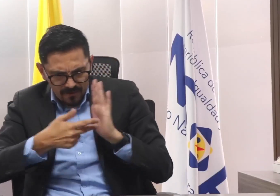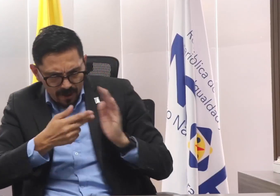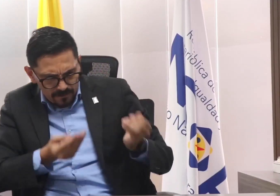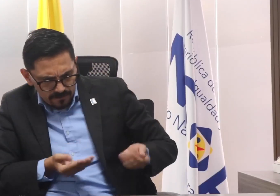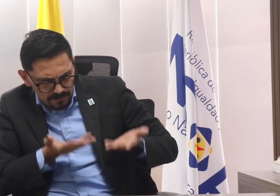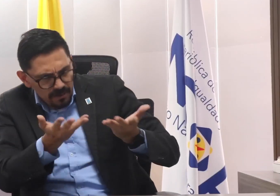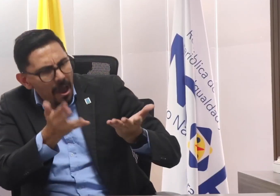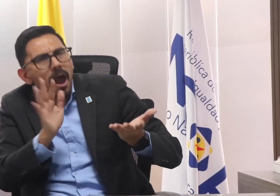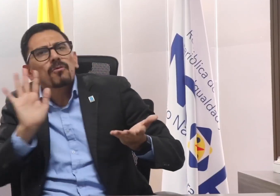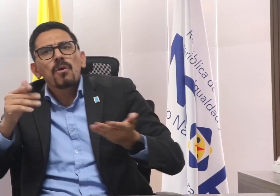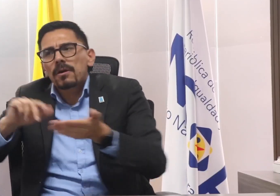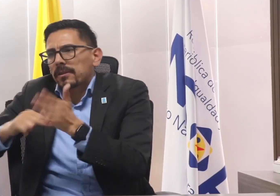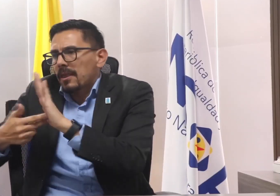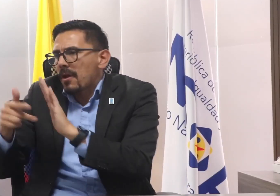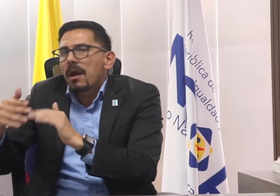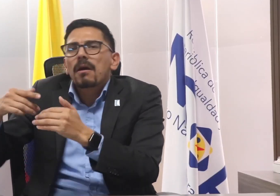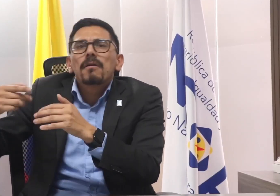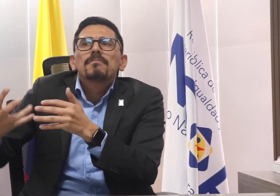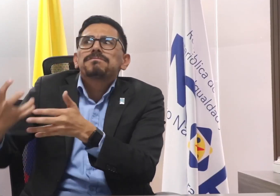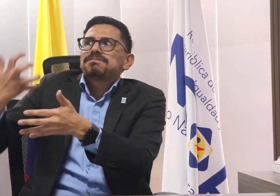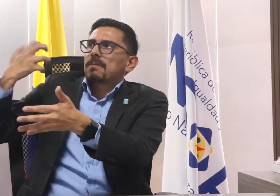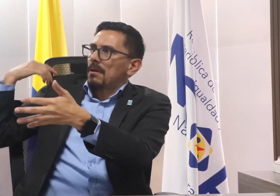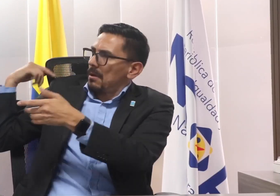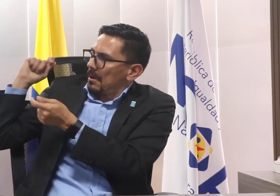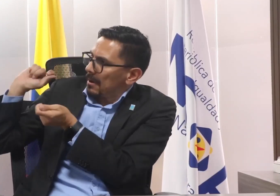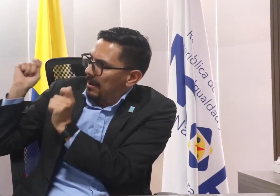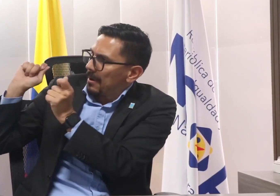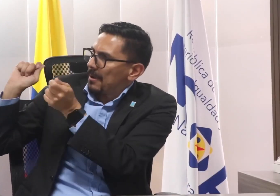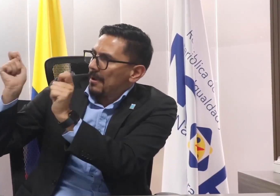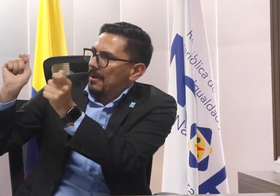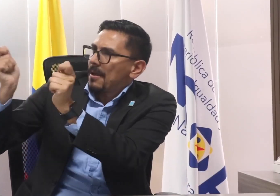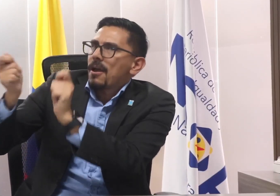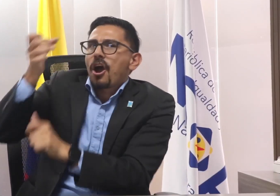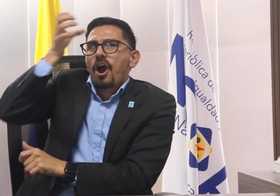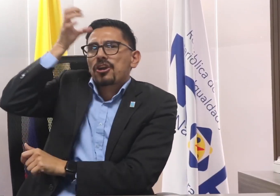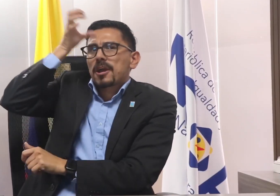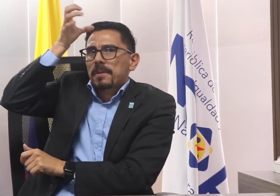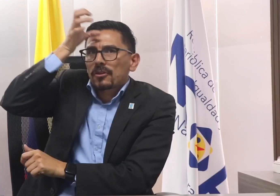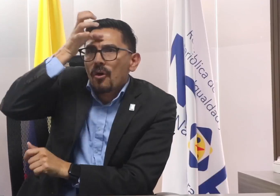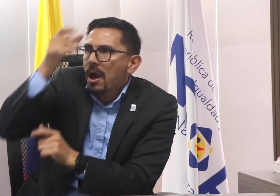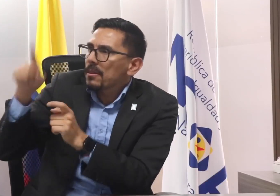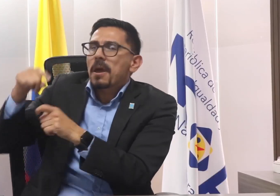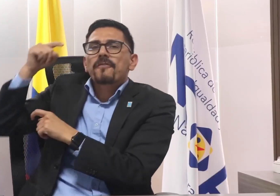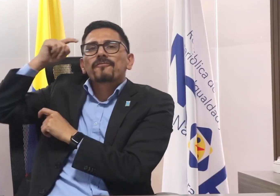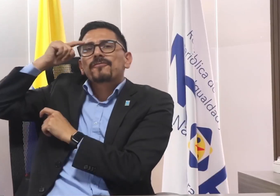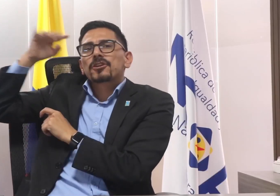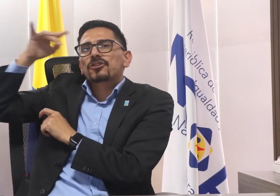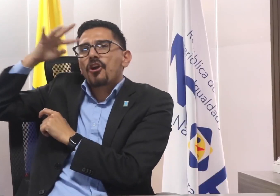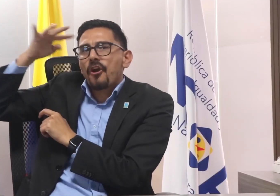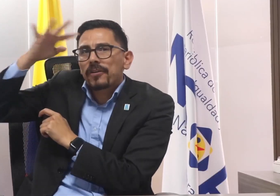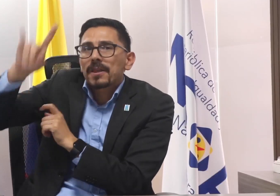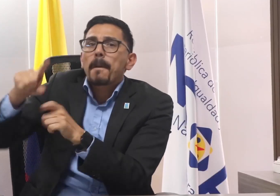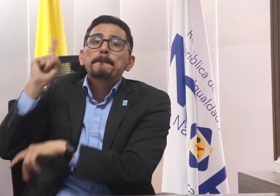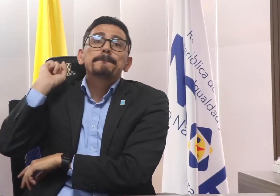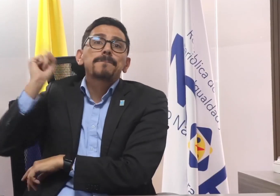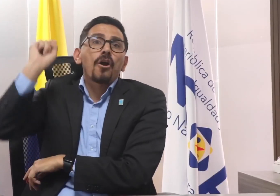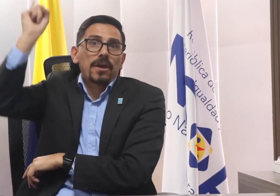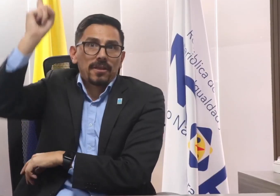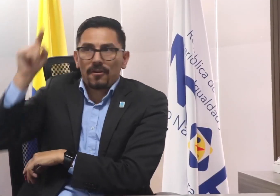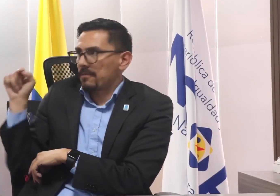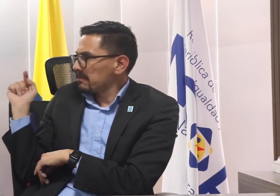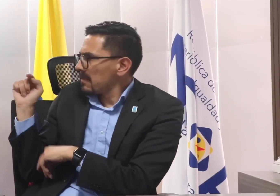y políticas que han surgido en este campo, se busca profundizar en la comprensión de lo que significa ser